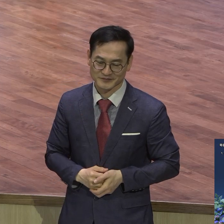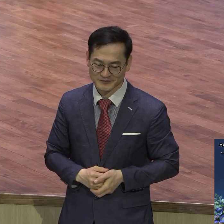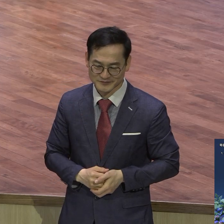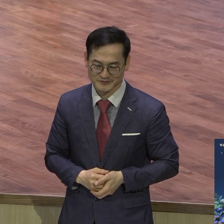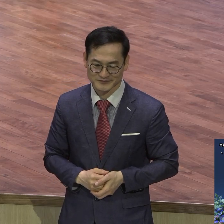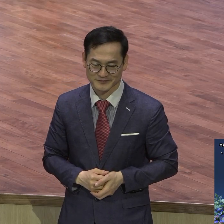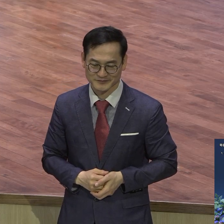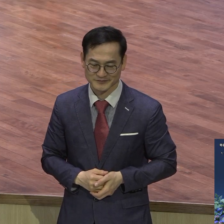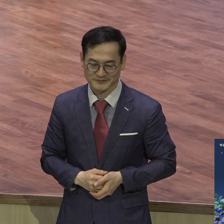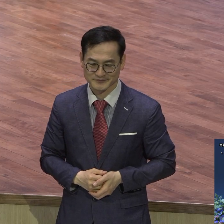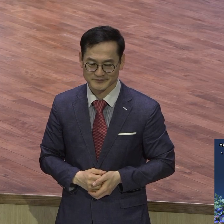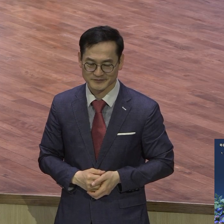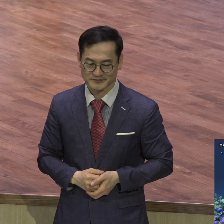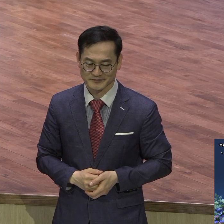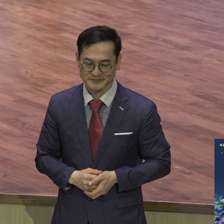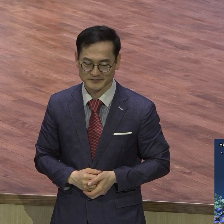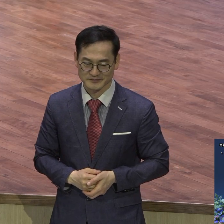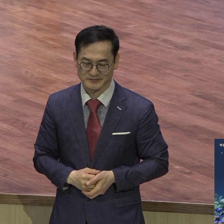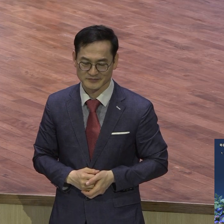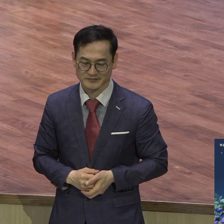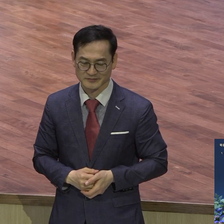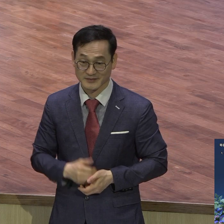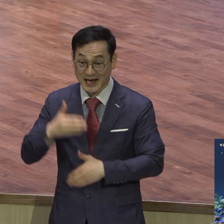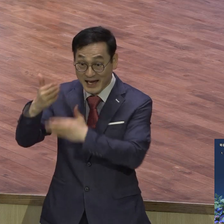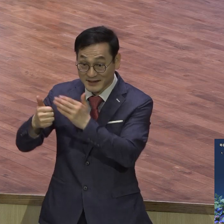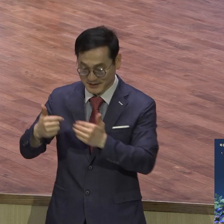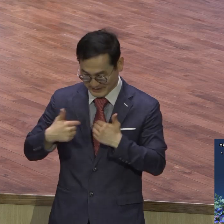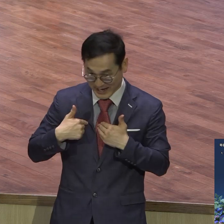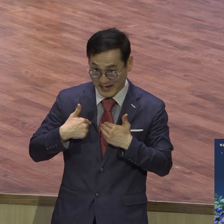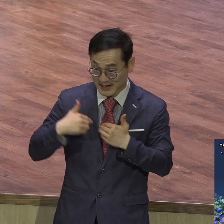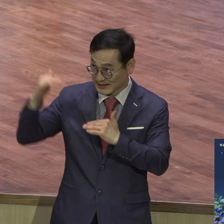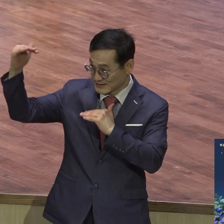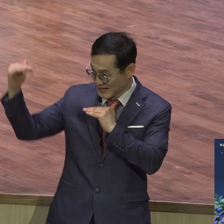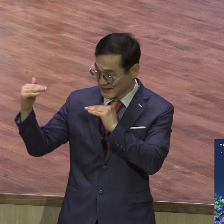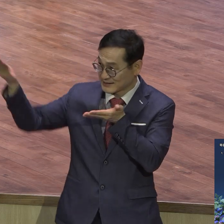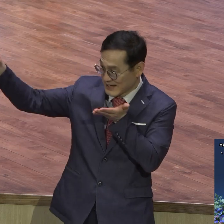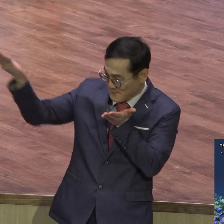안 할 거니까 비 딱하게 나을 거니까 하나님 어떻게 맞춰요